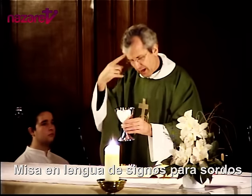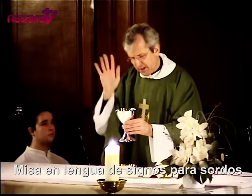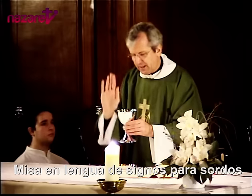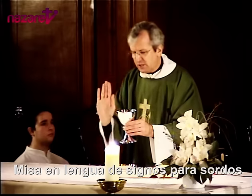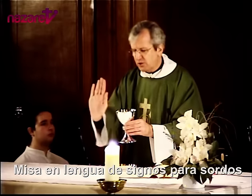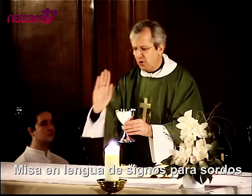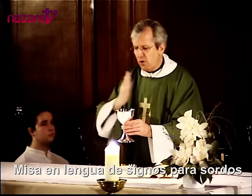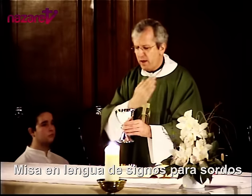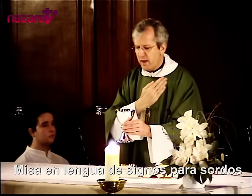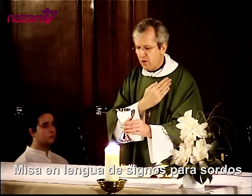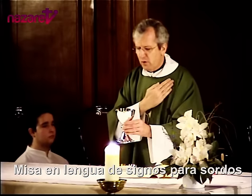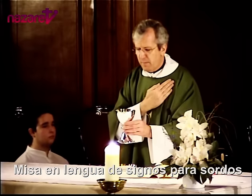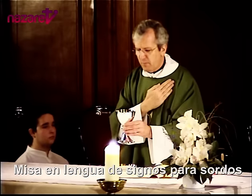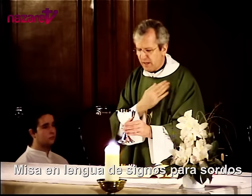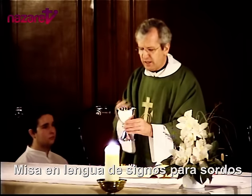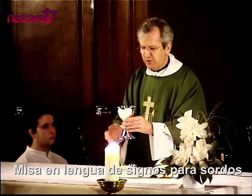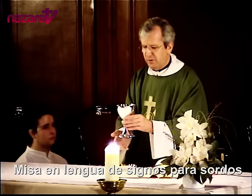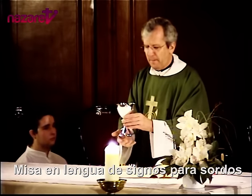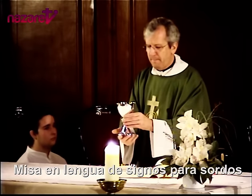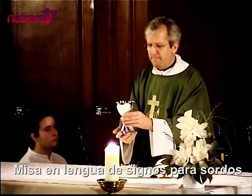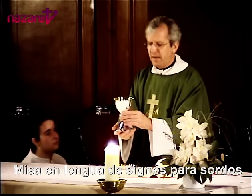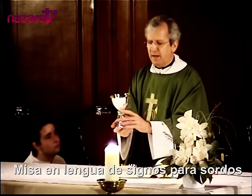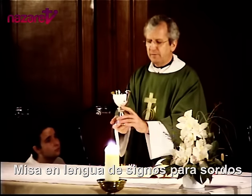Haced esto en conmemoración mía.